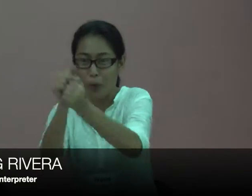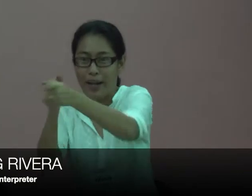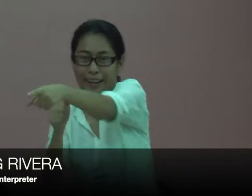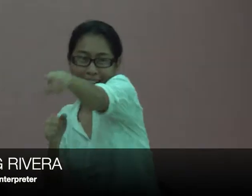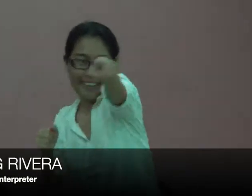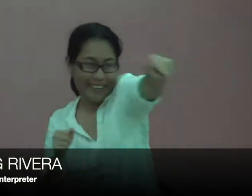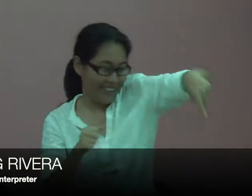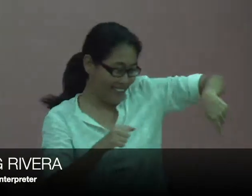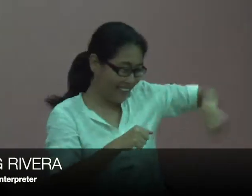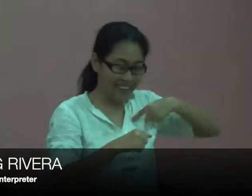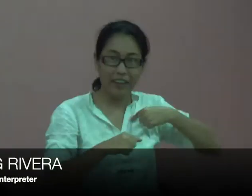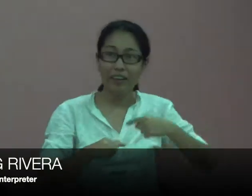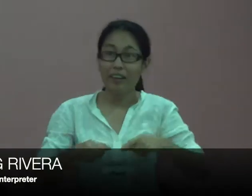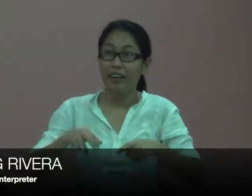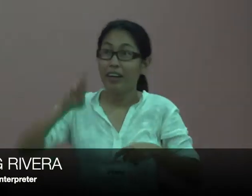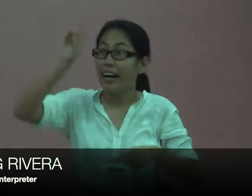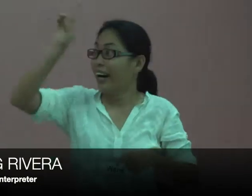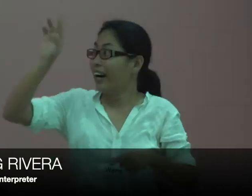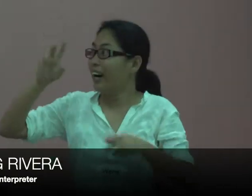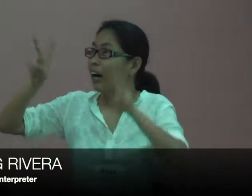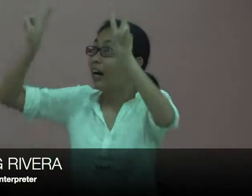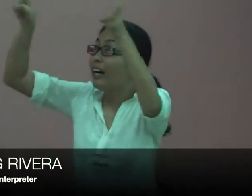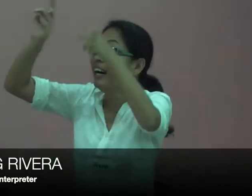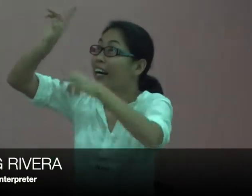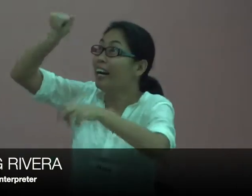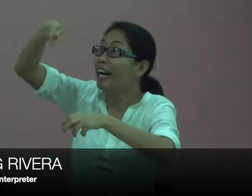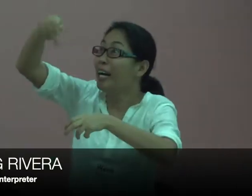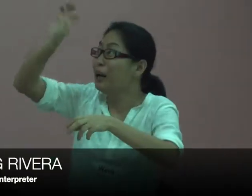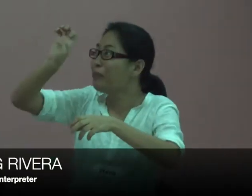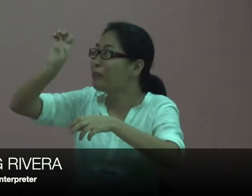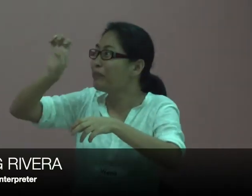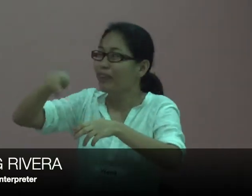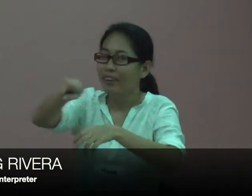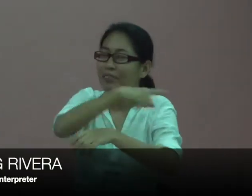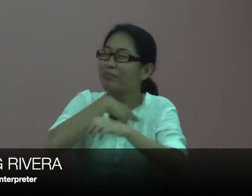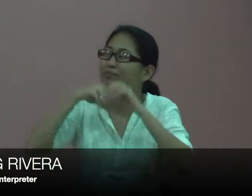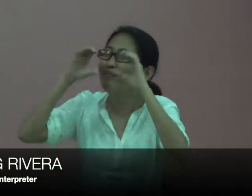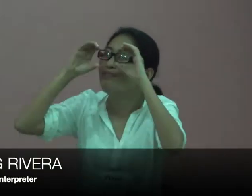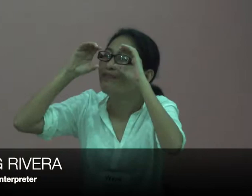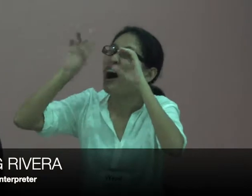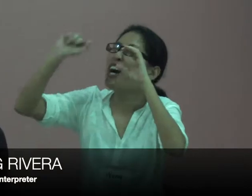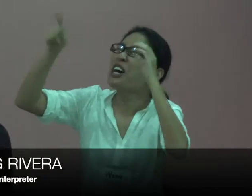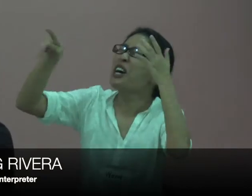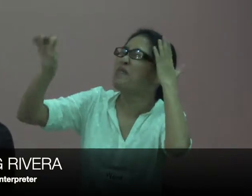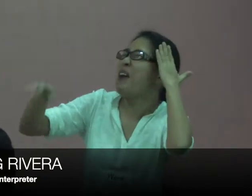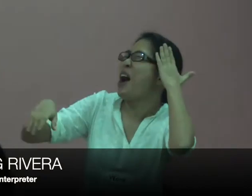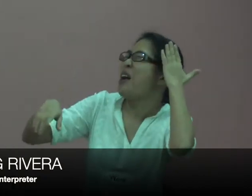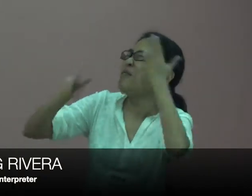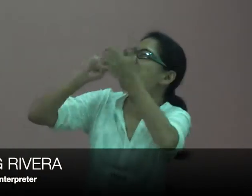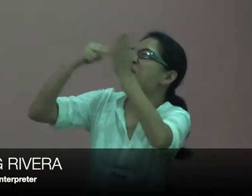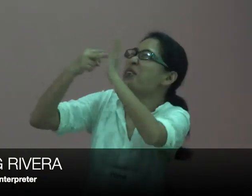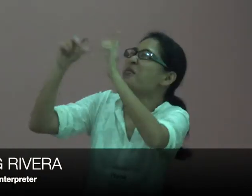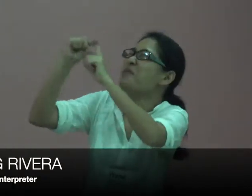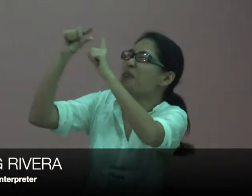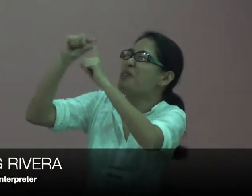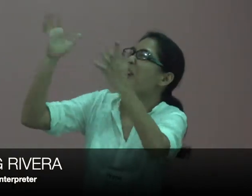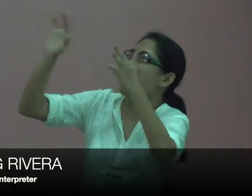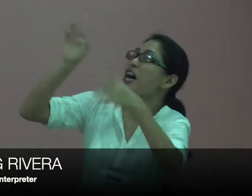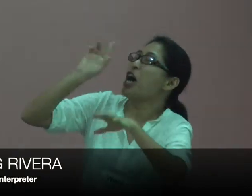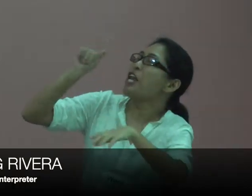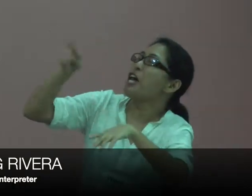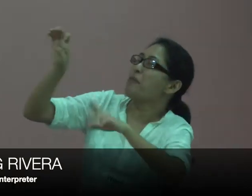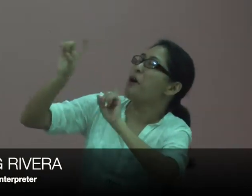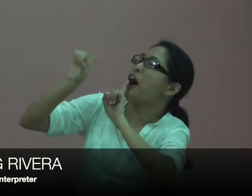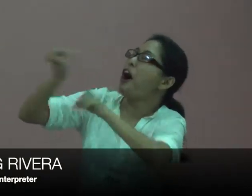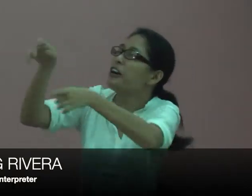some of us na mga deaf yan, kami magkakasama, and we talked about rape. Diniscuss namin yung rape. Sabi nga